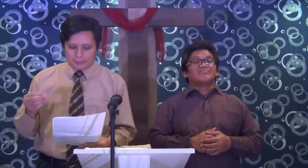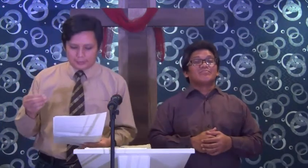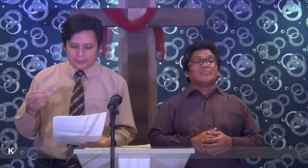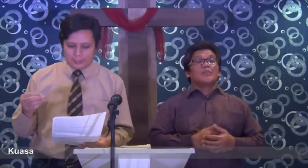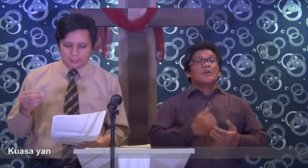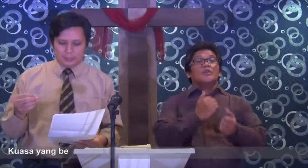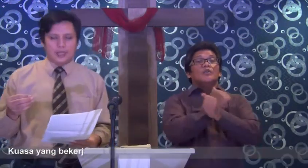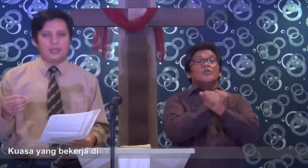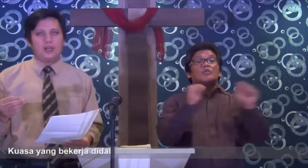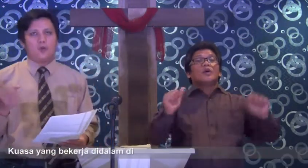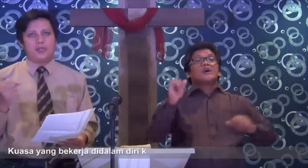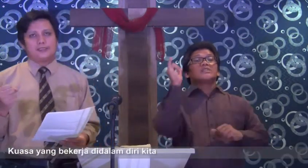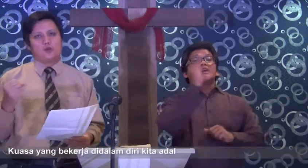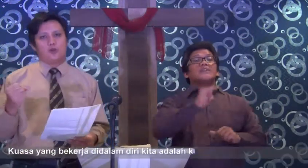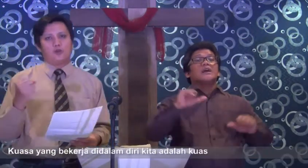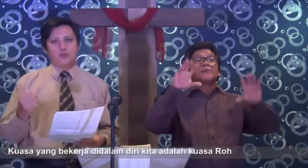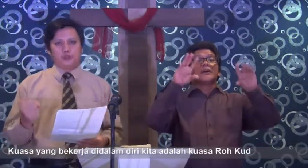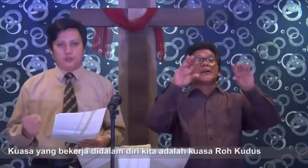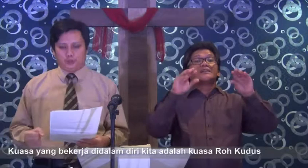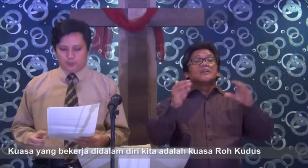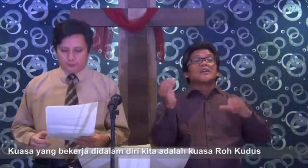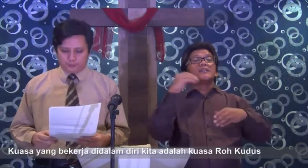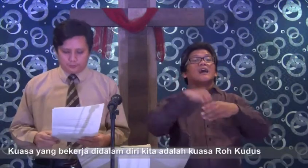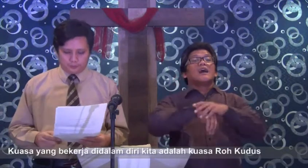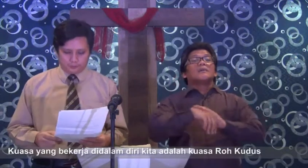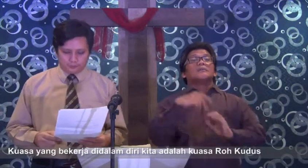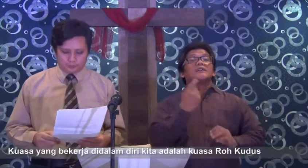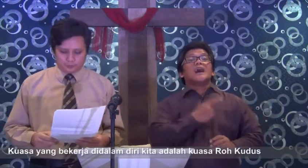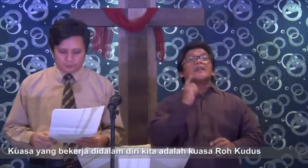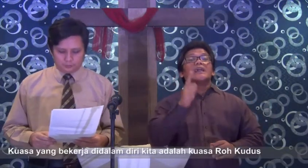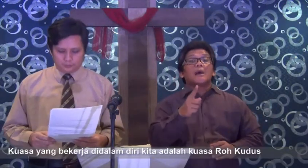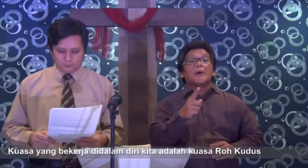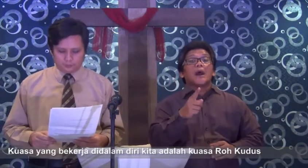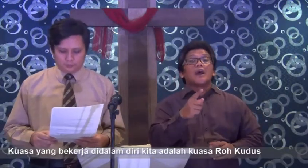Kuasa yang bekerja di dalam kita adalah kuasa Roh Kudus.